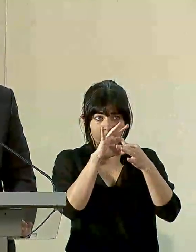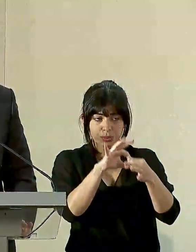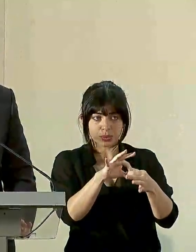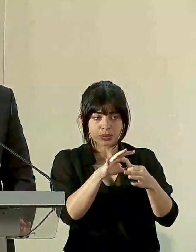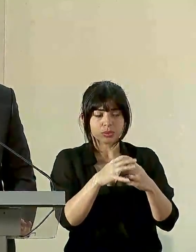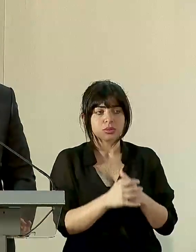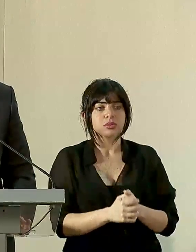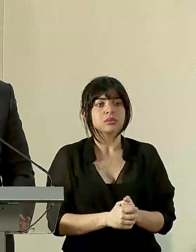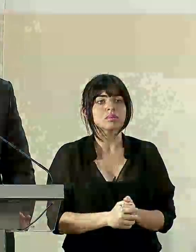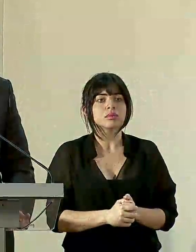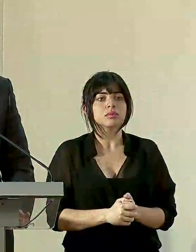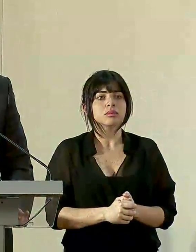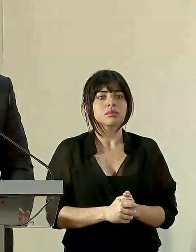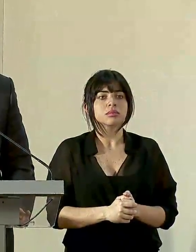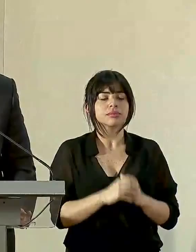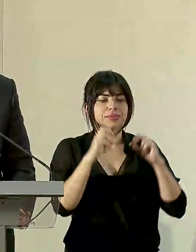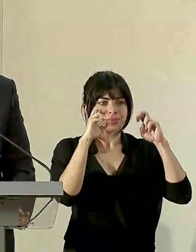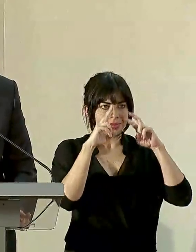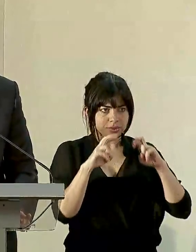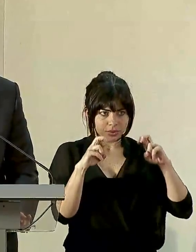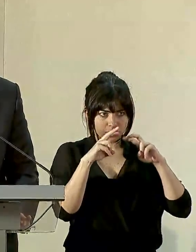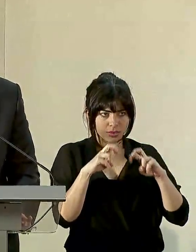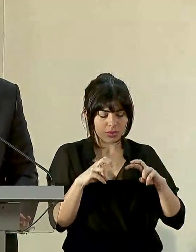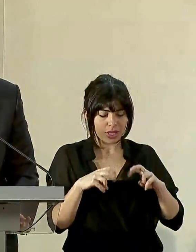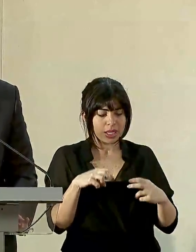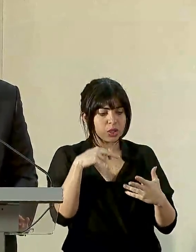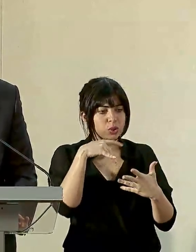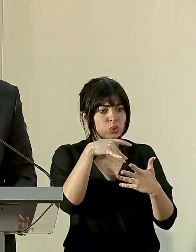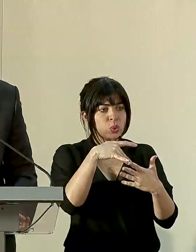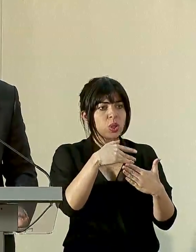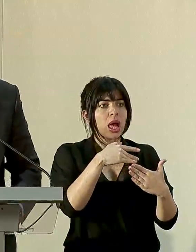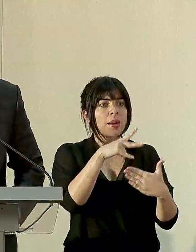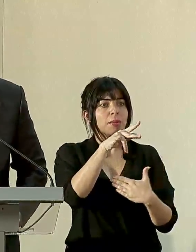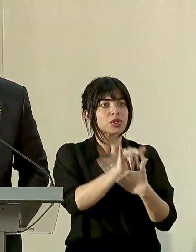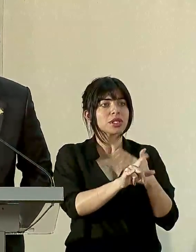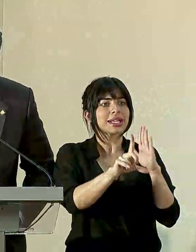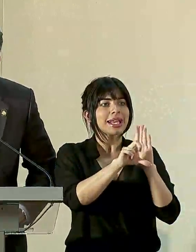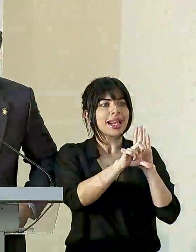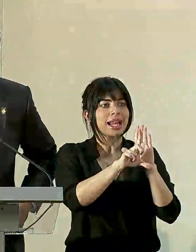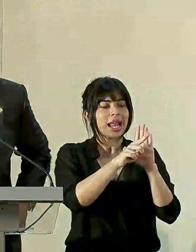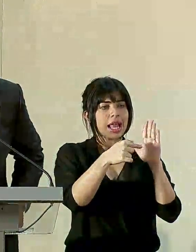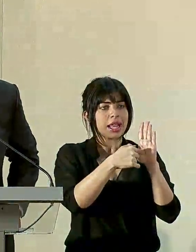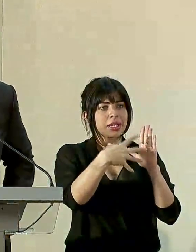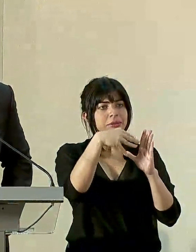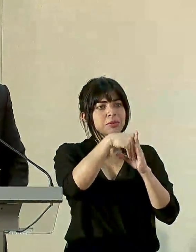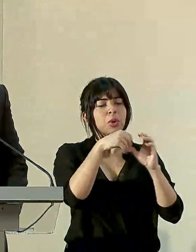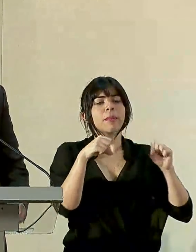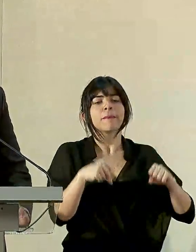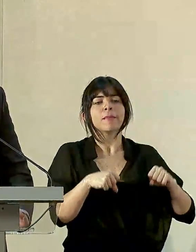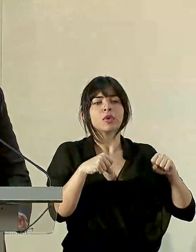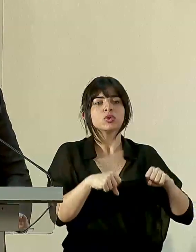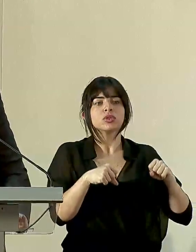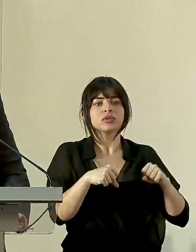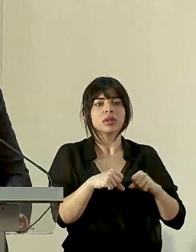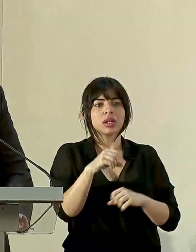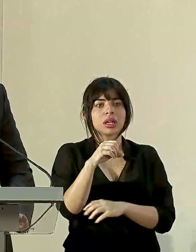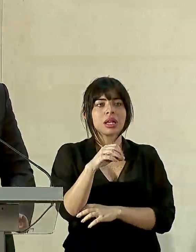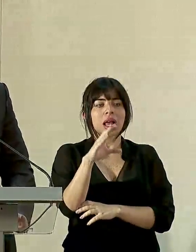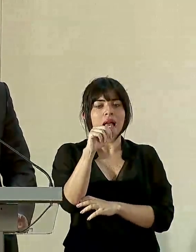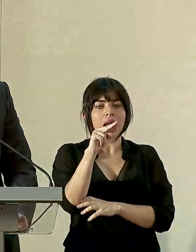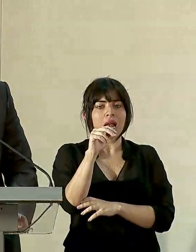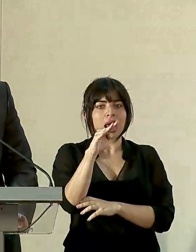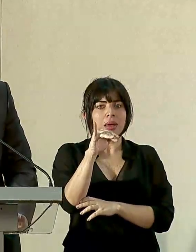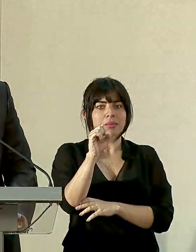correspondiente al análisis, el estudio del anteproyecto de ley que contempla la posibilidad de que el cannabis